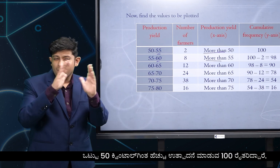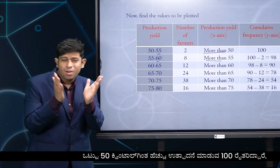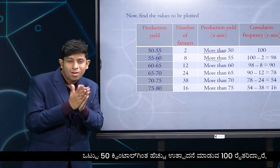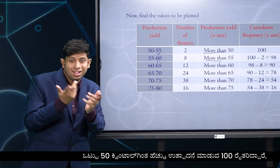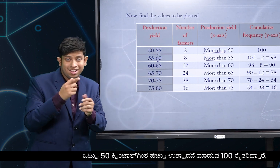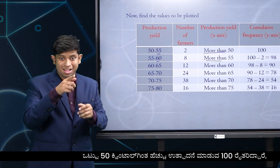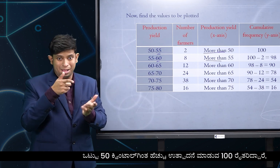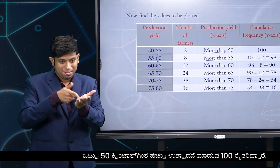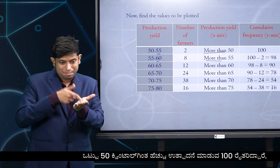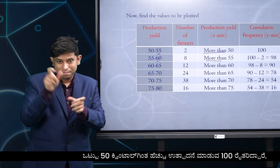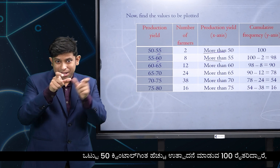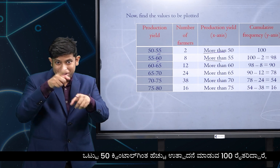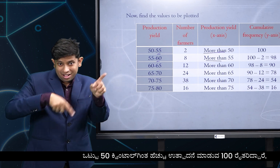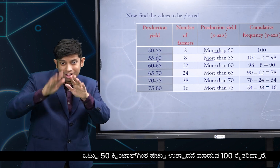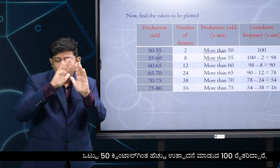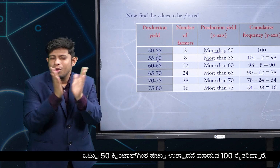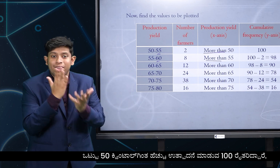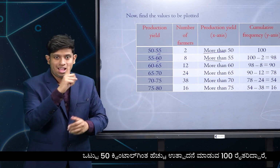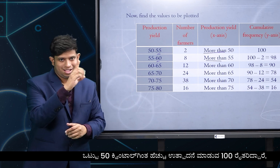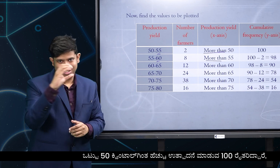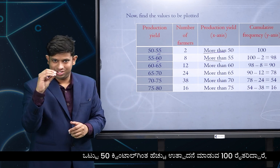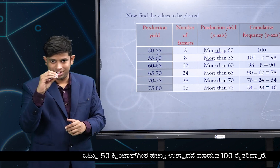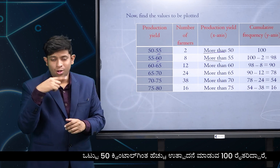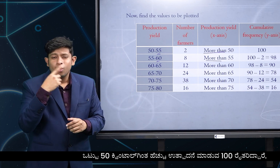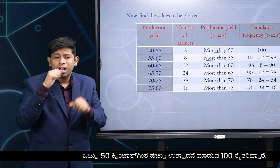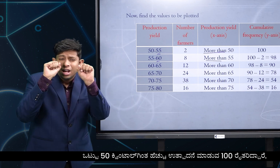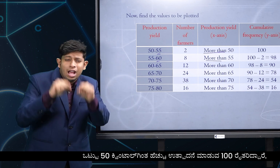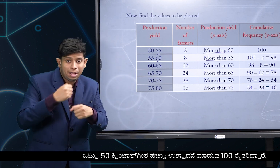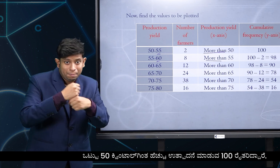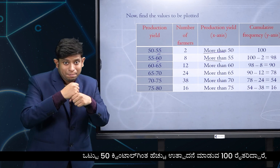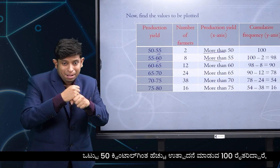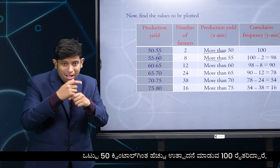ಒಟ್ಟು 50 ಕ್ವಿಂಟಲ್ಗಳಿಗಿಂತ ಹೆಚ್ಚು ಉತ್ಪಾದನೆ ಮಾಡುವ 100 ರೈತರಿದ್ದಾರೆ.